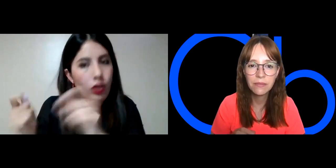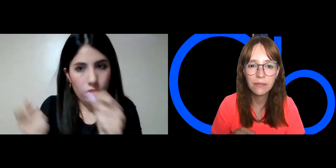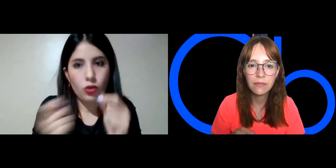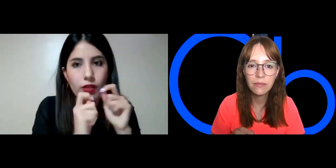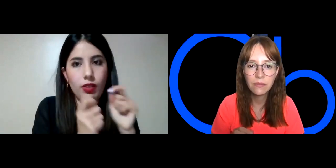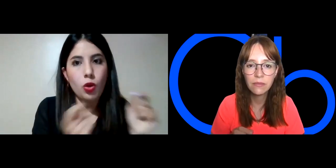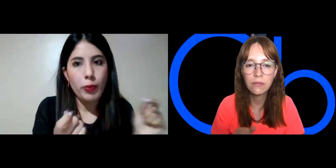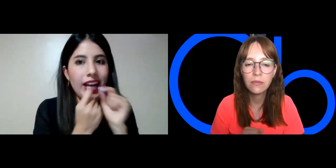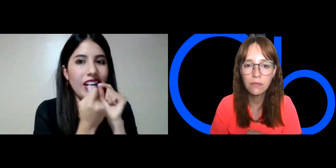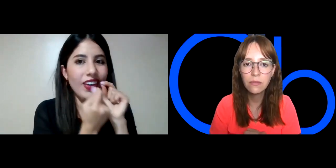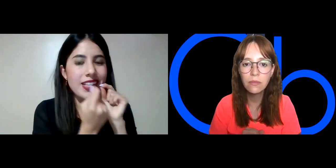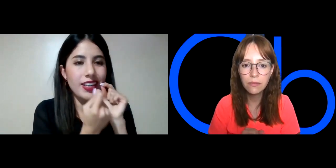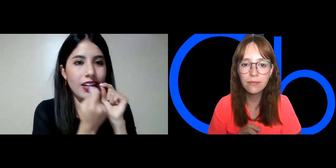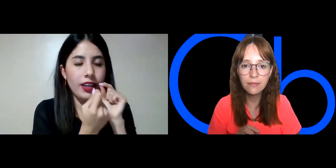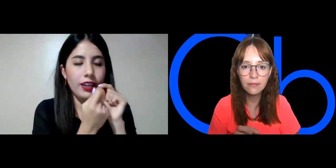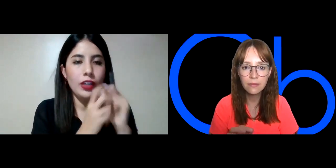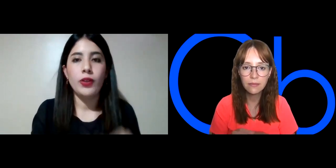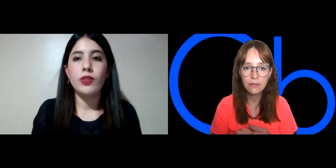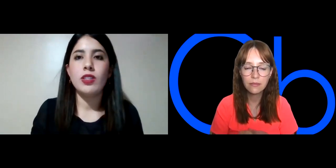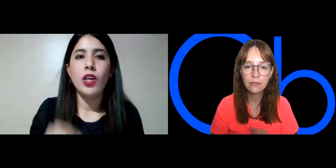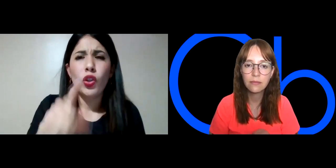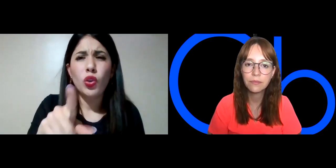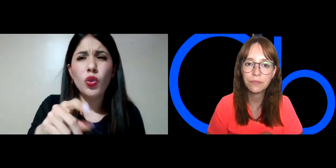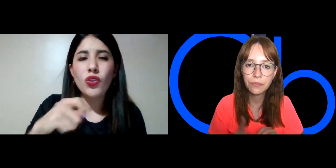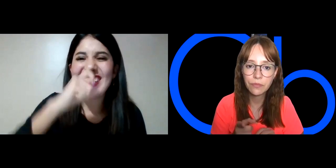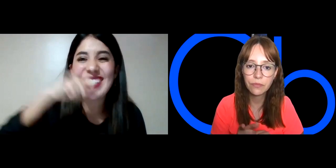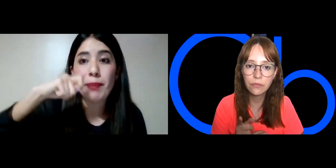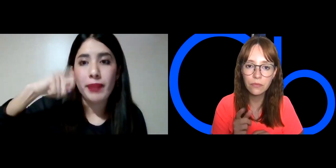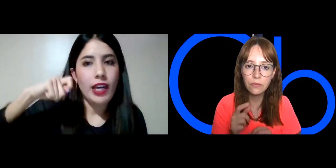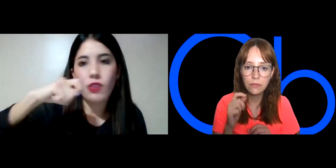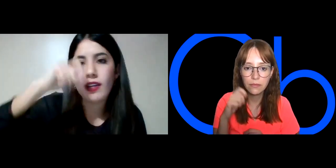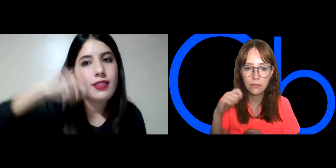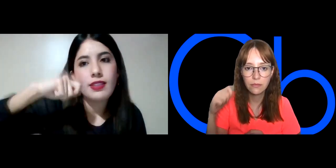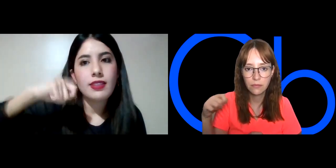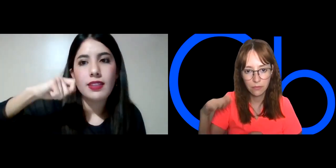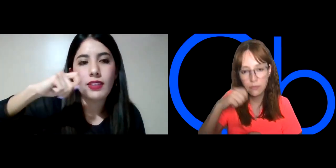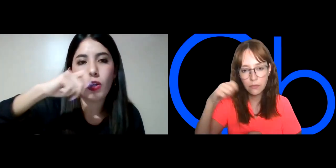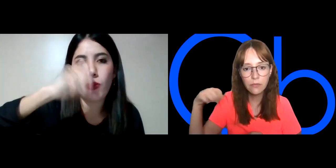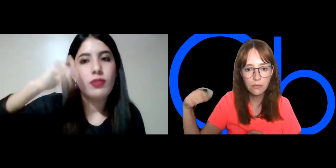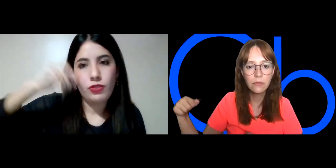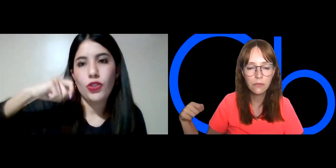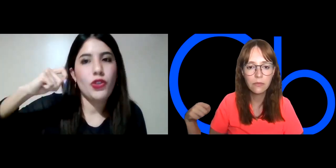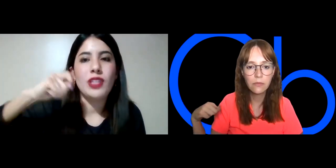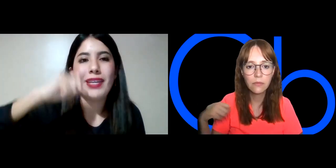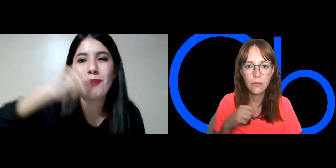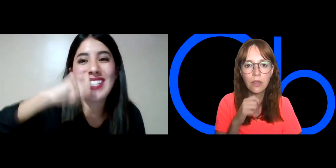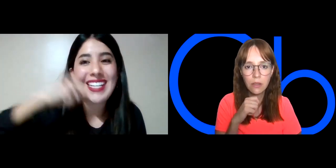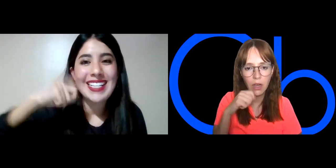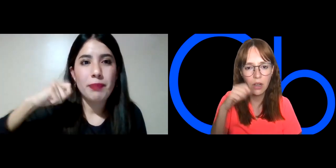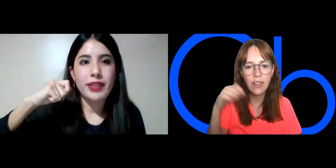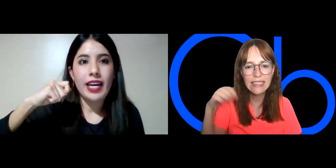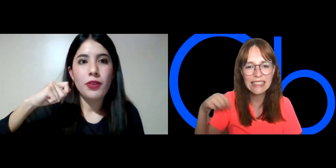mejor ocupar el hilo y hacer el hilo, ¿no? Entonces, tu cepillado es como nosotros lo